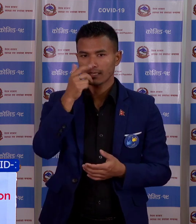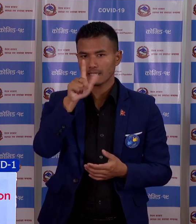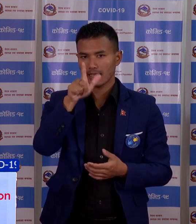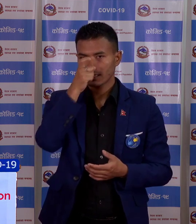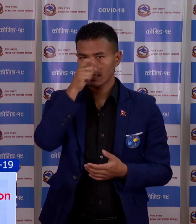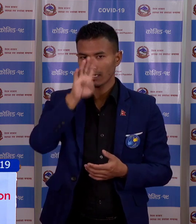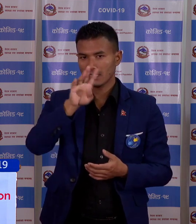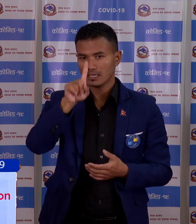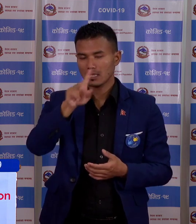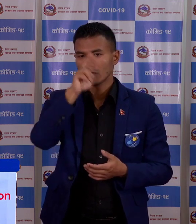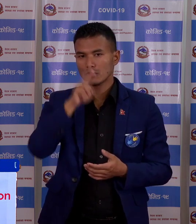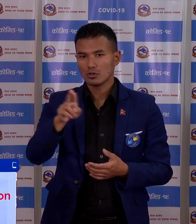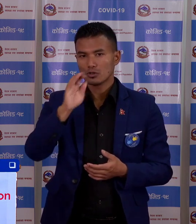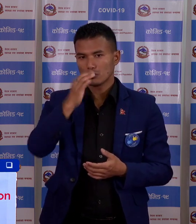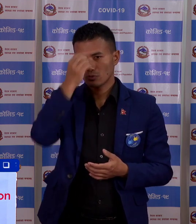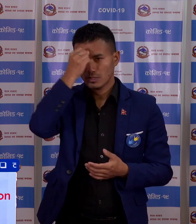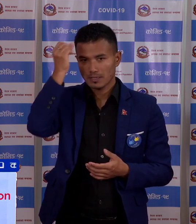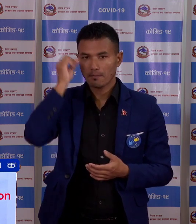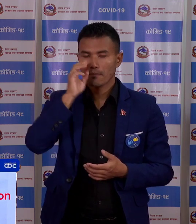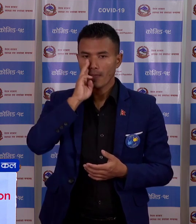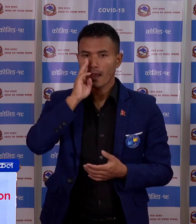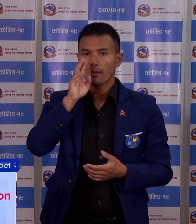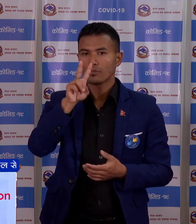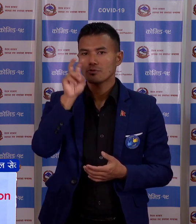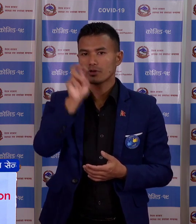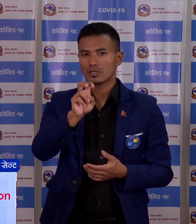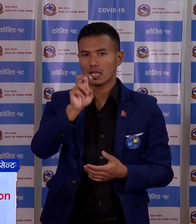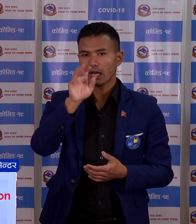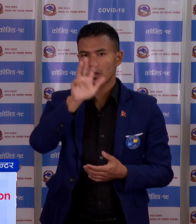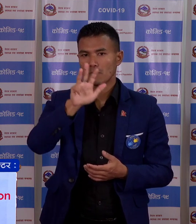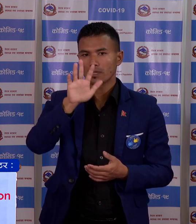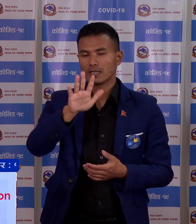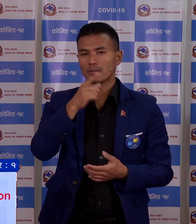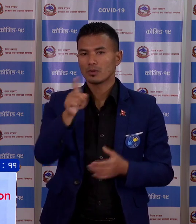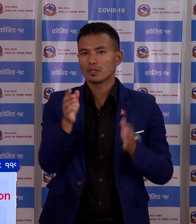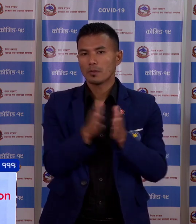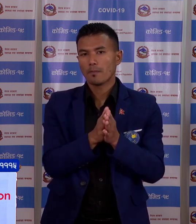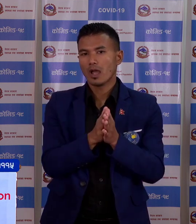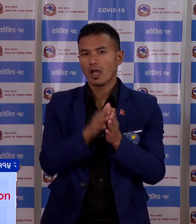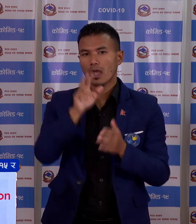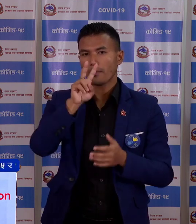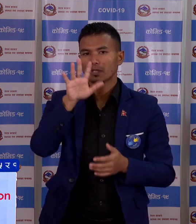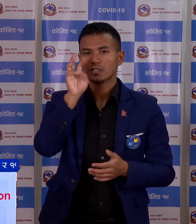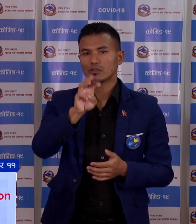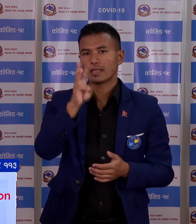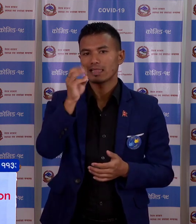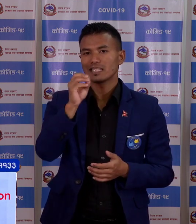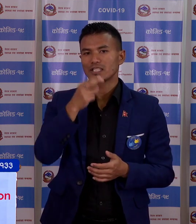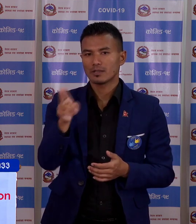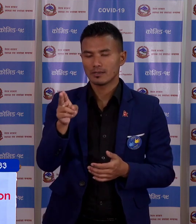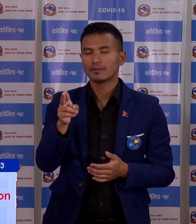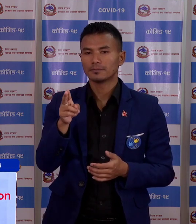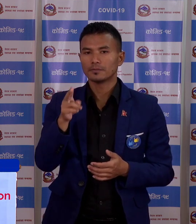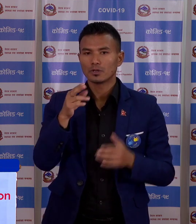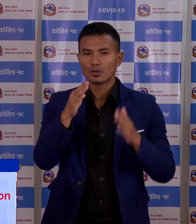,41 रो सुद्रपसिम प्रदेश मां 2,95 गरी कूल 25,030 जाना